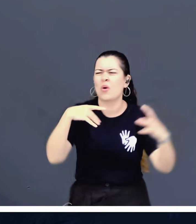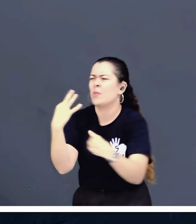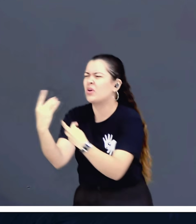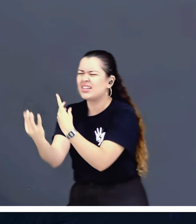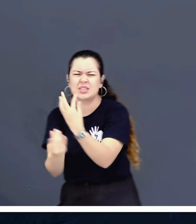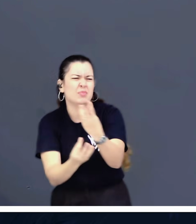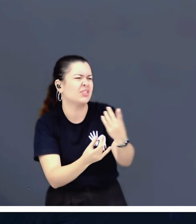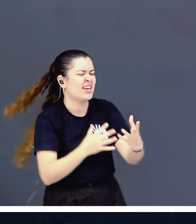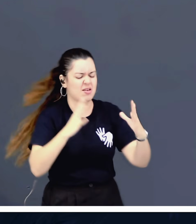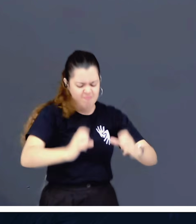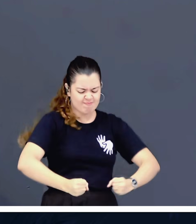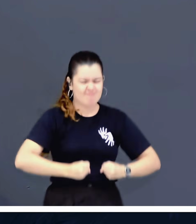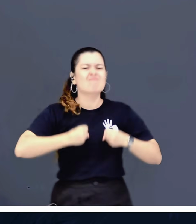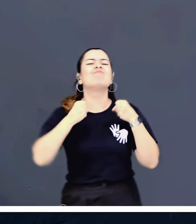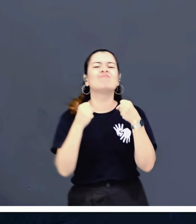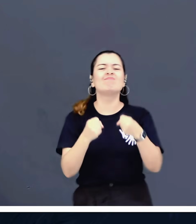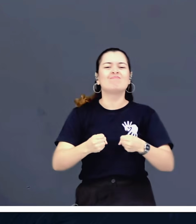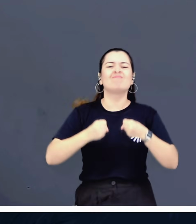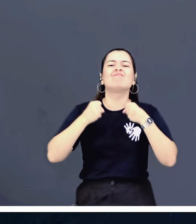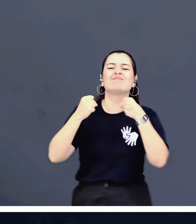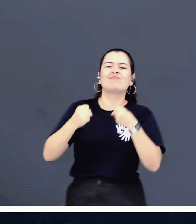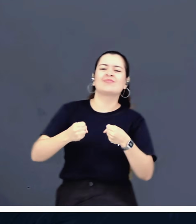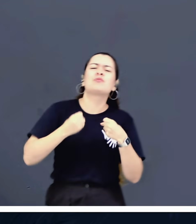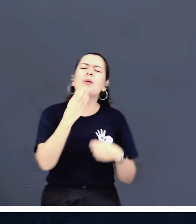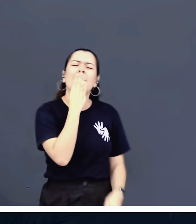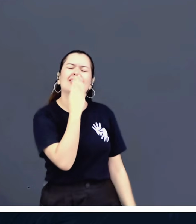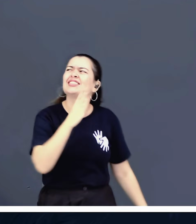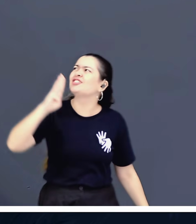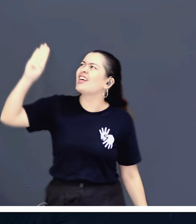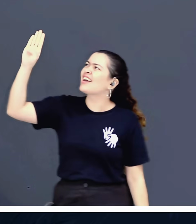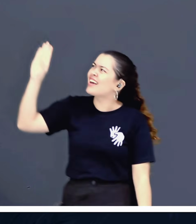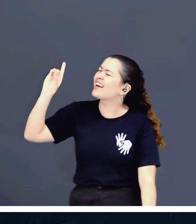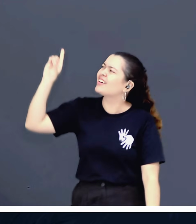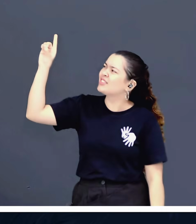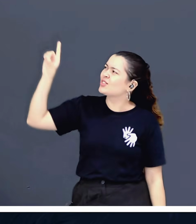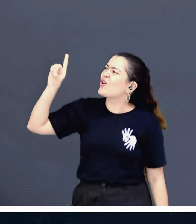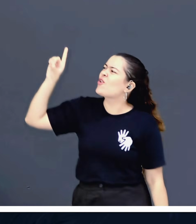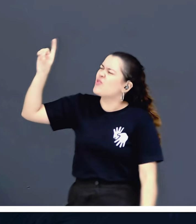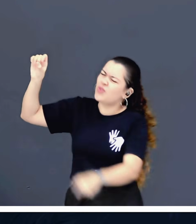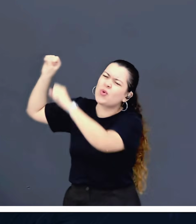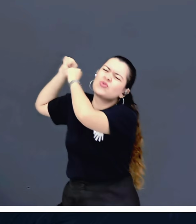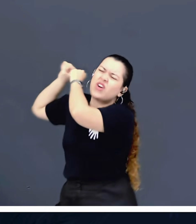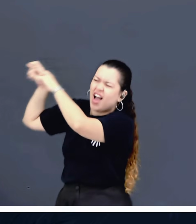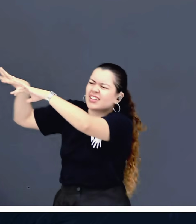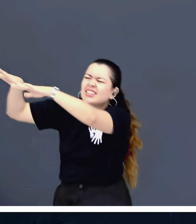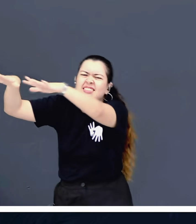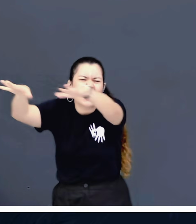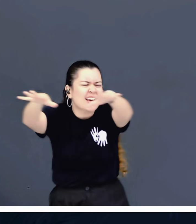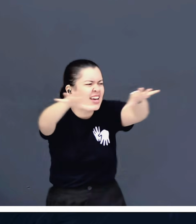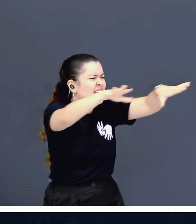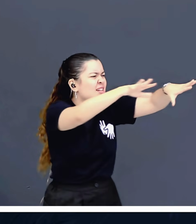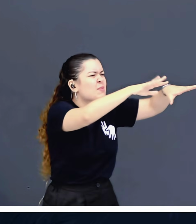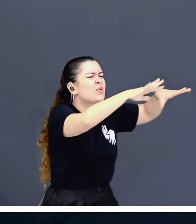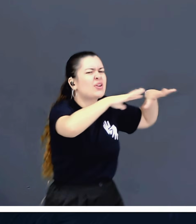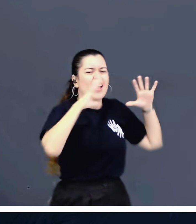vencer por esse poder. É a promessa de Deus. O povo vai vencer.